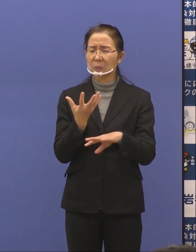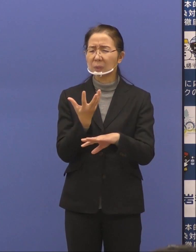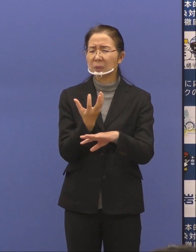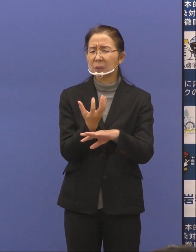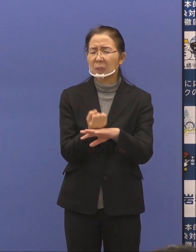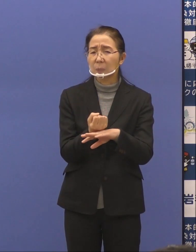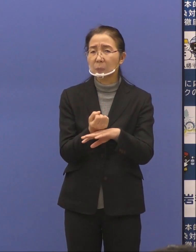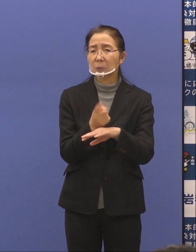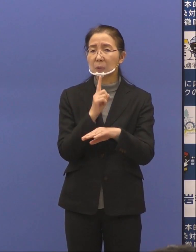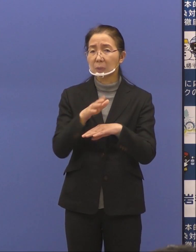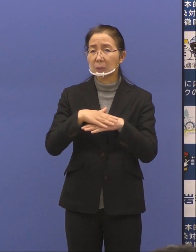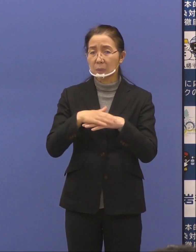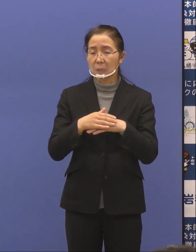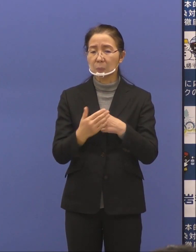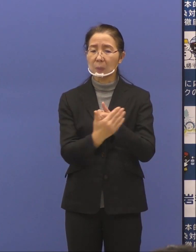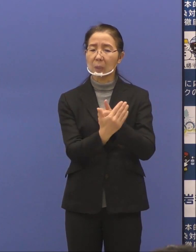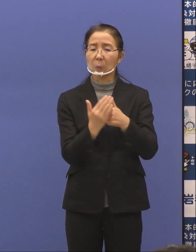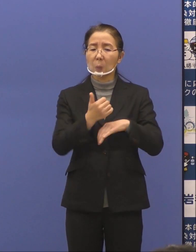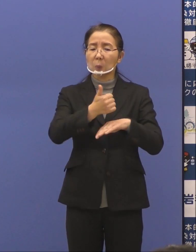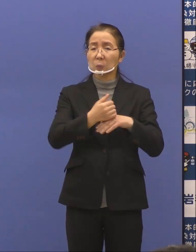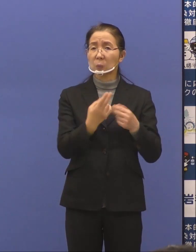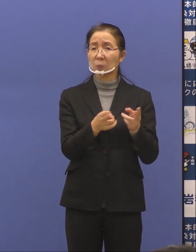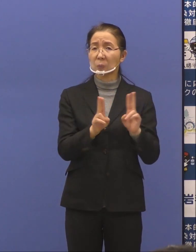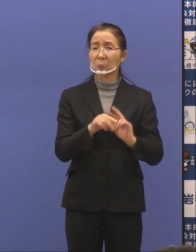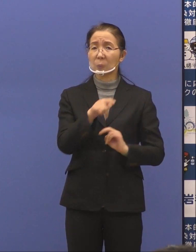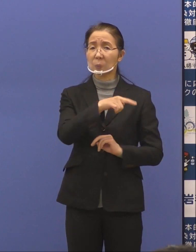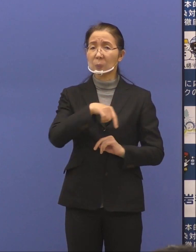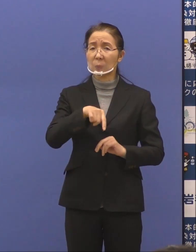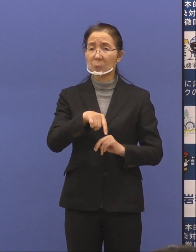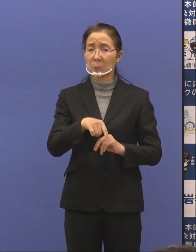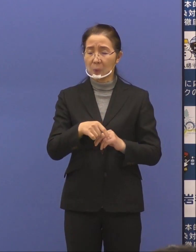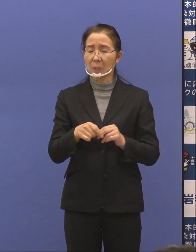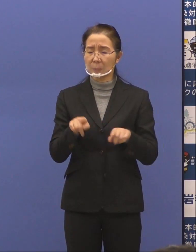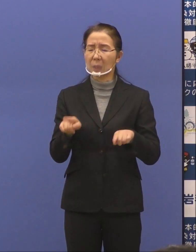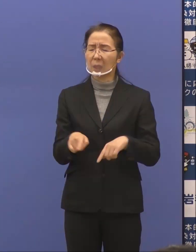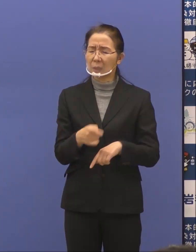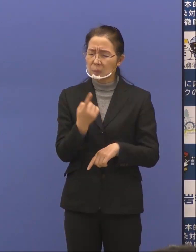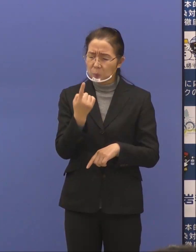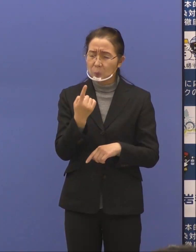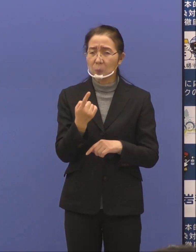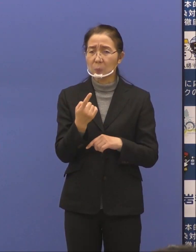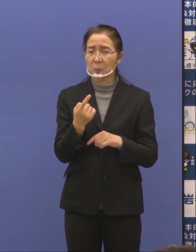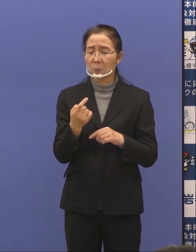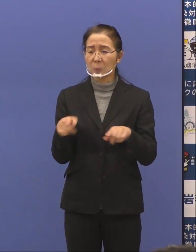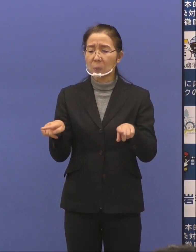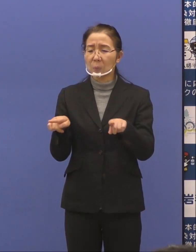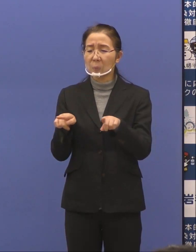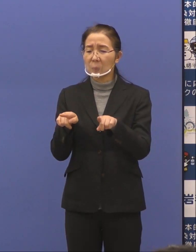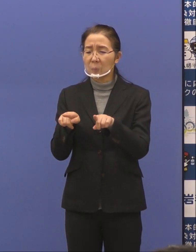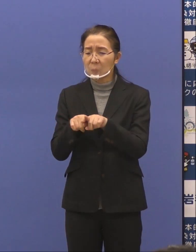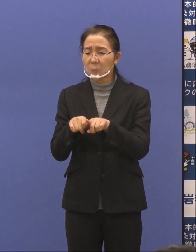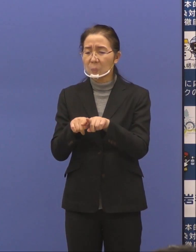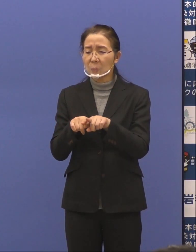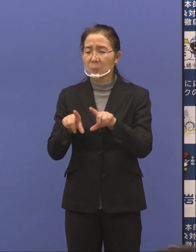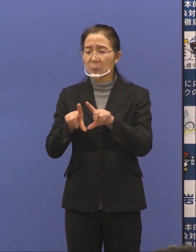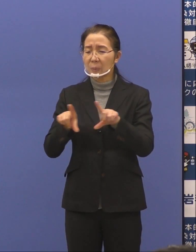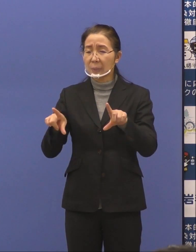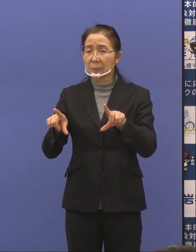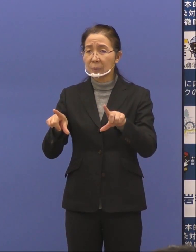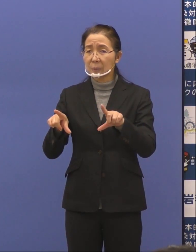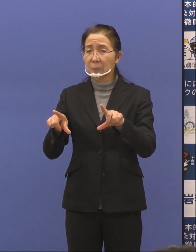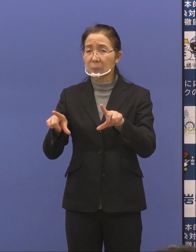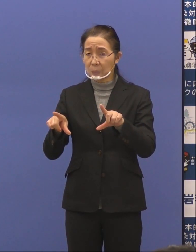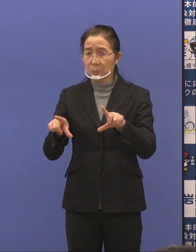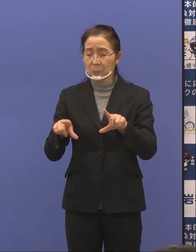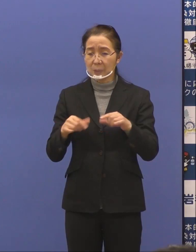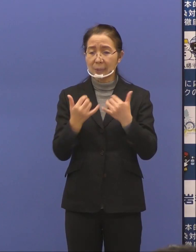保守だからといって自動的に共産党や社会社民党とは対立